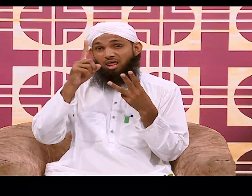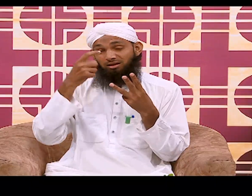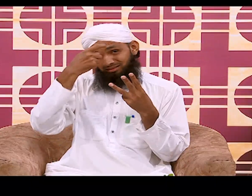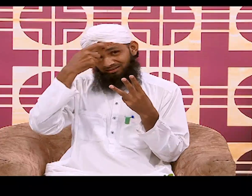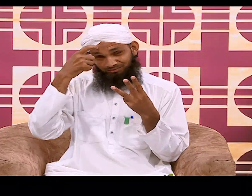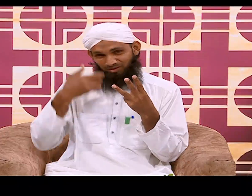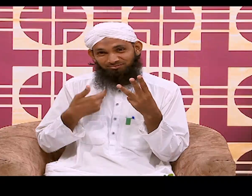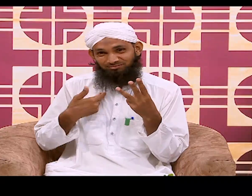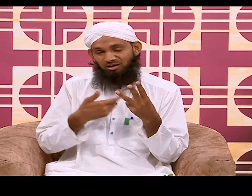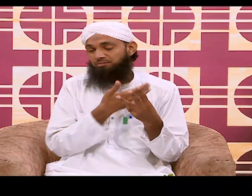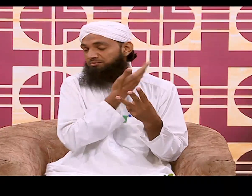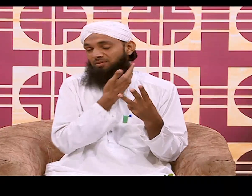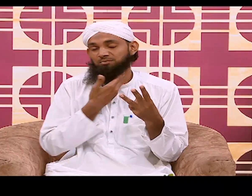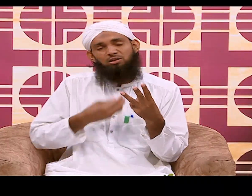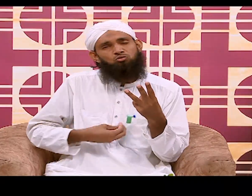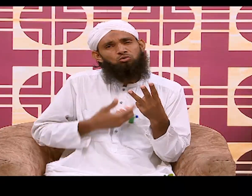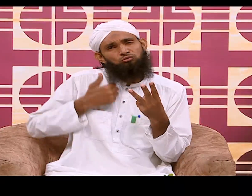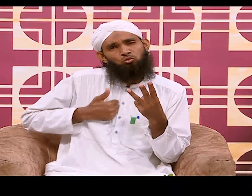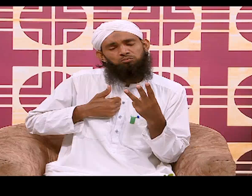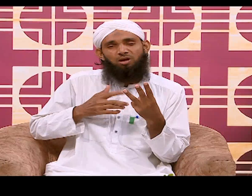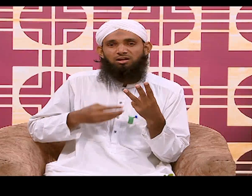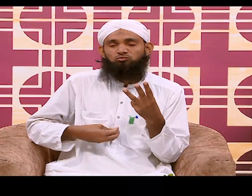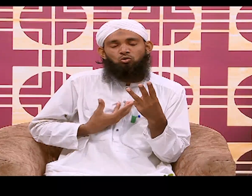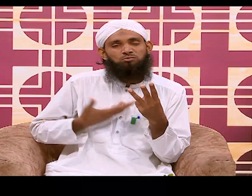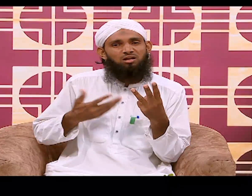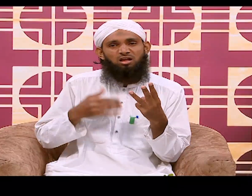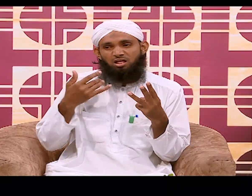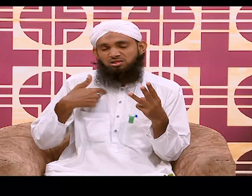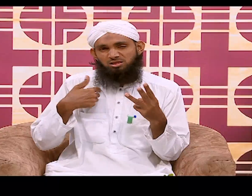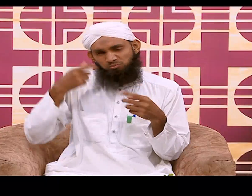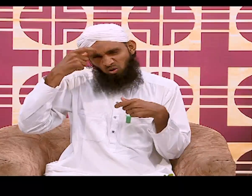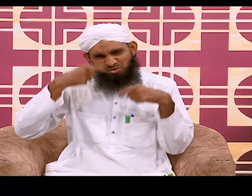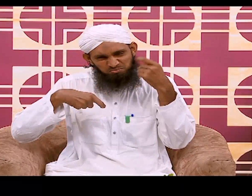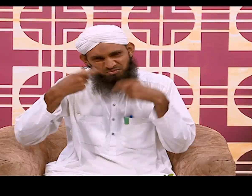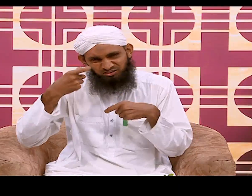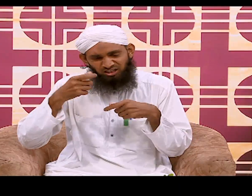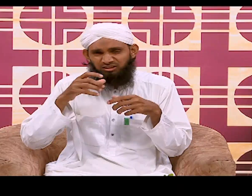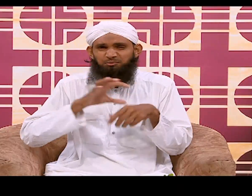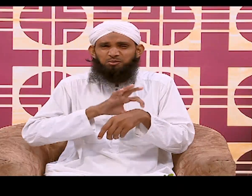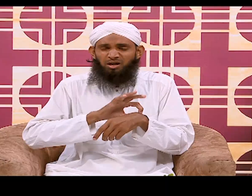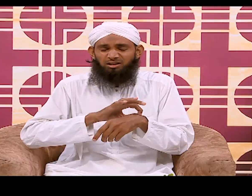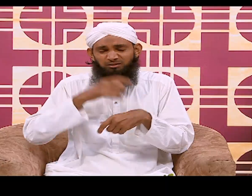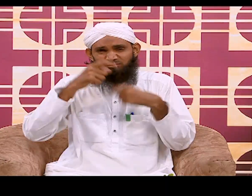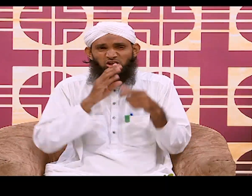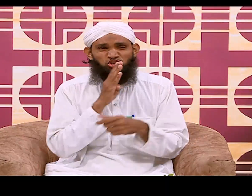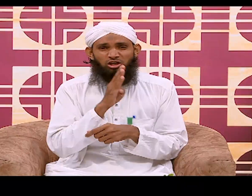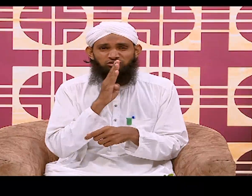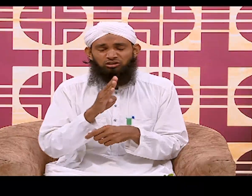پر ہمیشہ راضی رہنا، بے صبری نہیں کرنی، مصیبت آئے پریشانی آئے تو شور نہیں